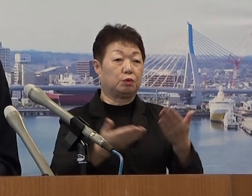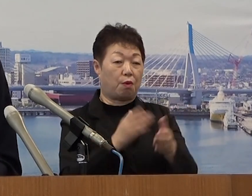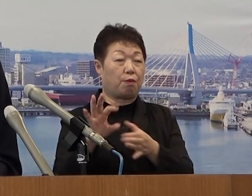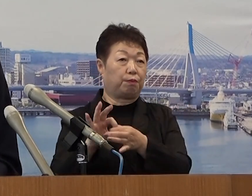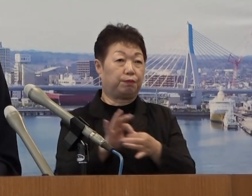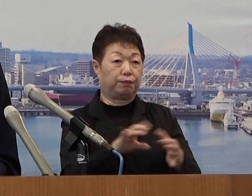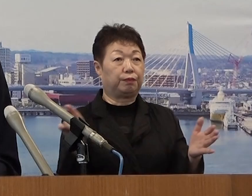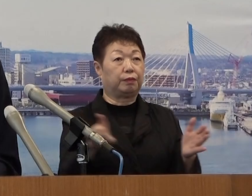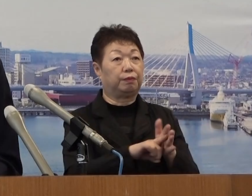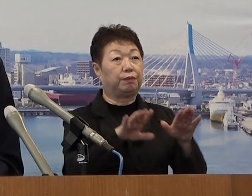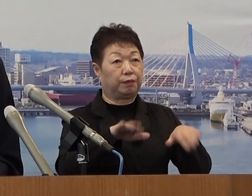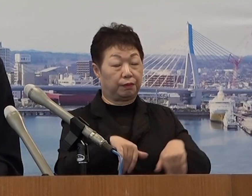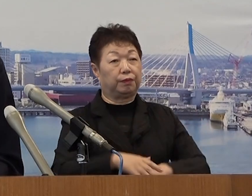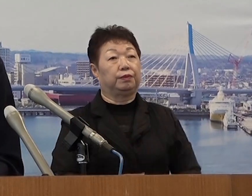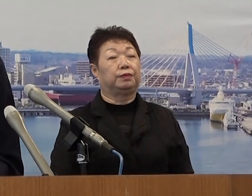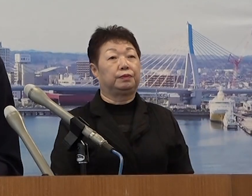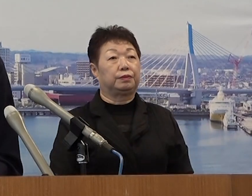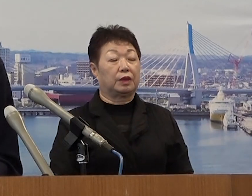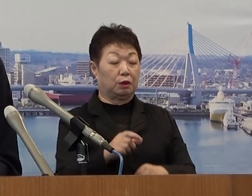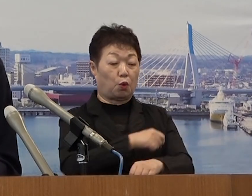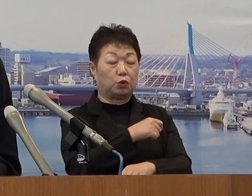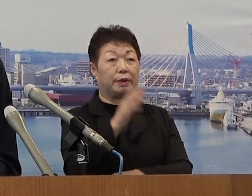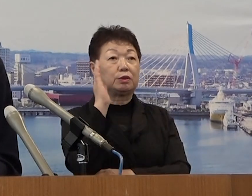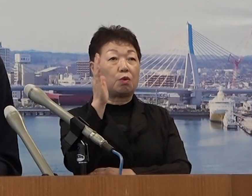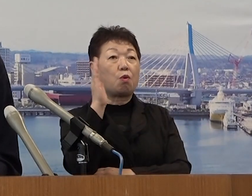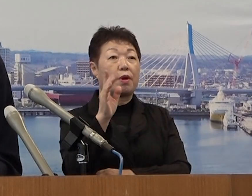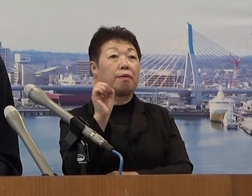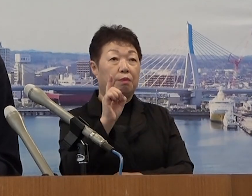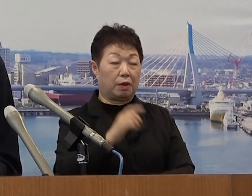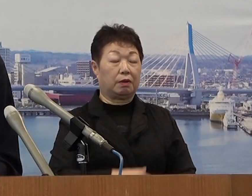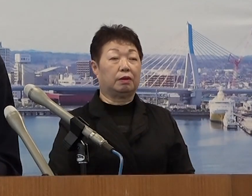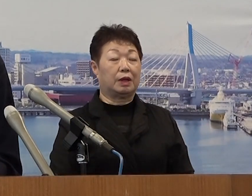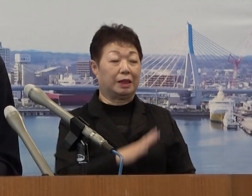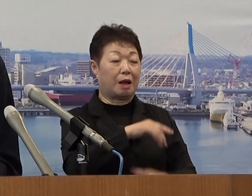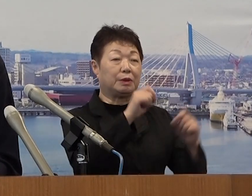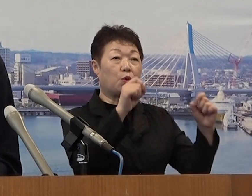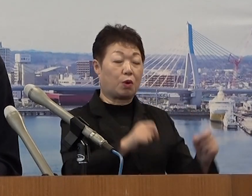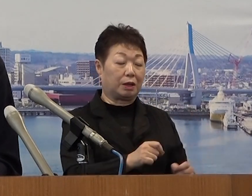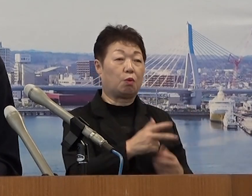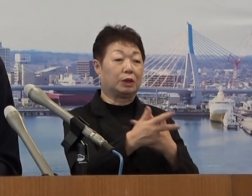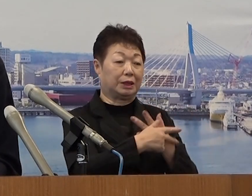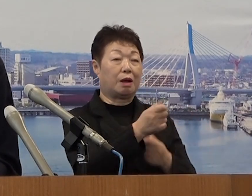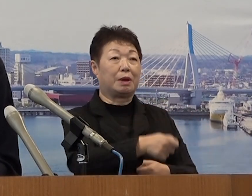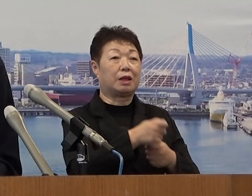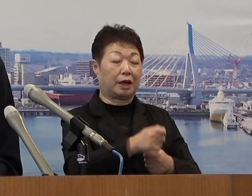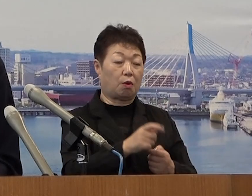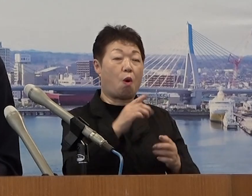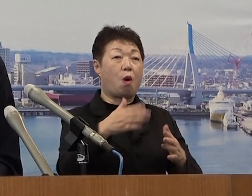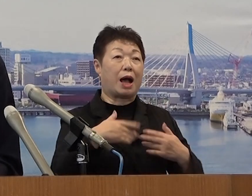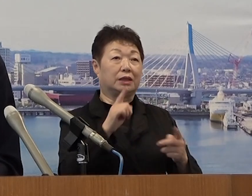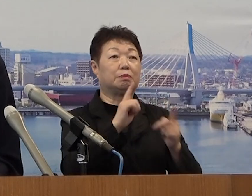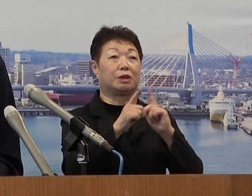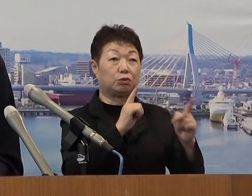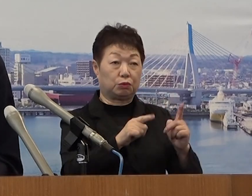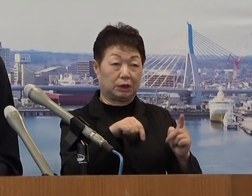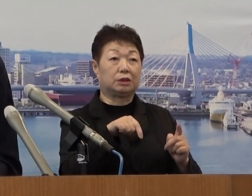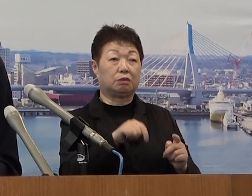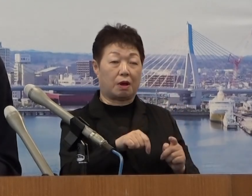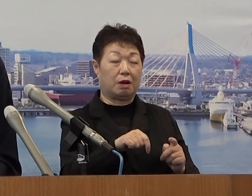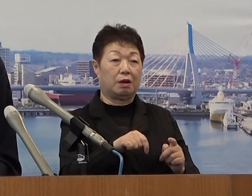ました。特別公演が行われます浪岡北畑秋祭り火起こしは